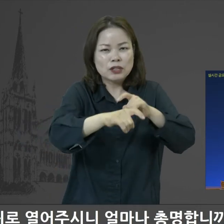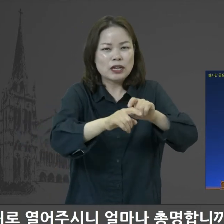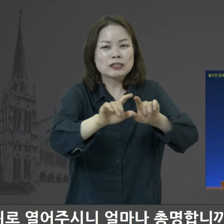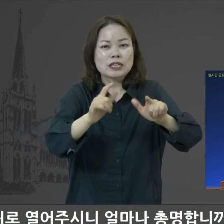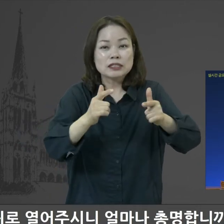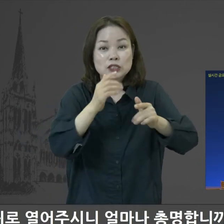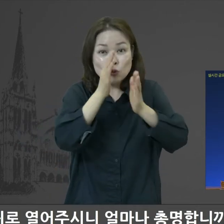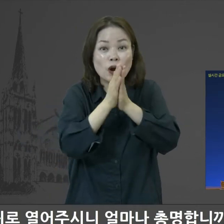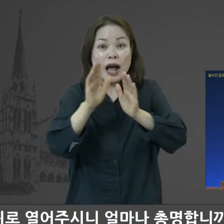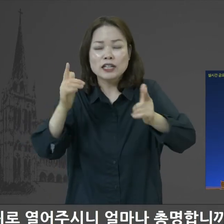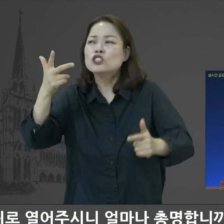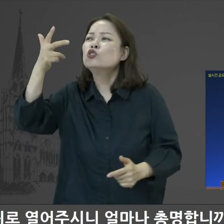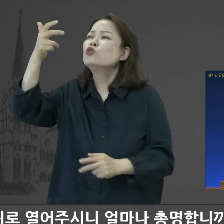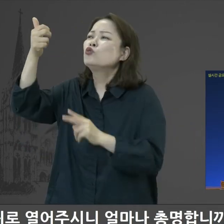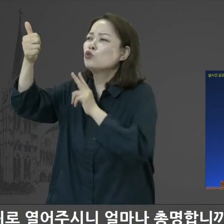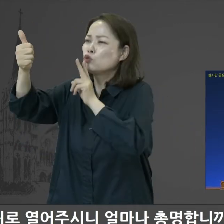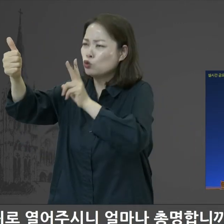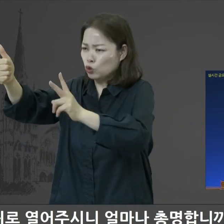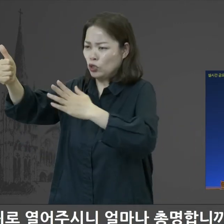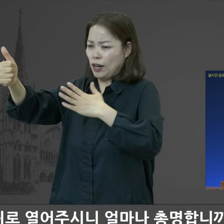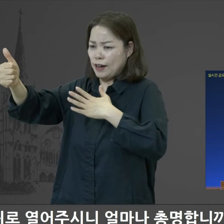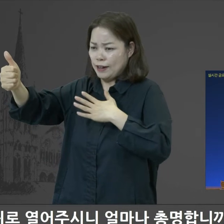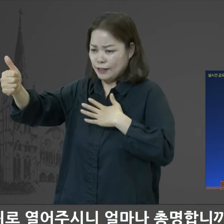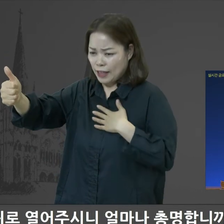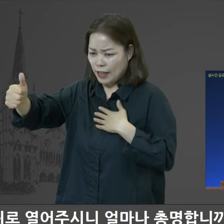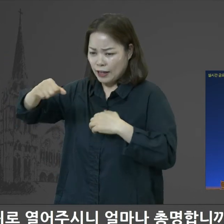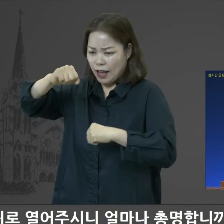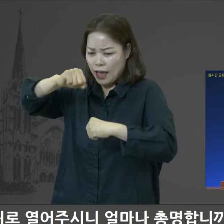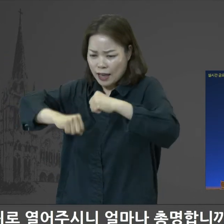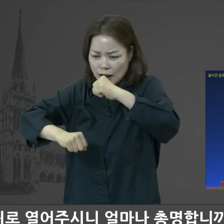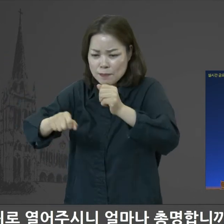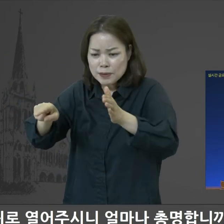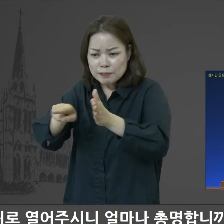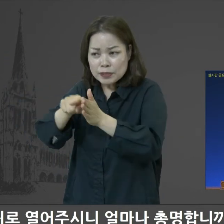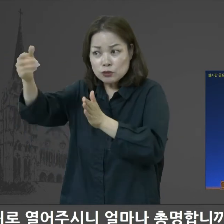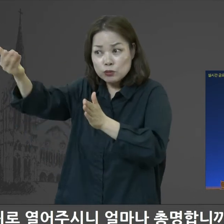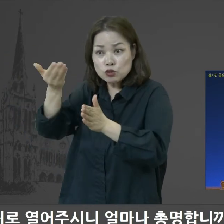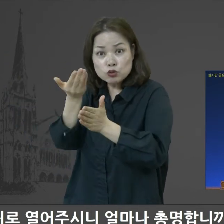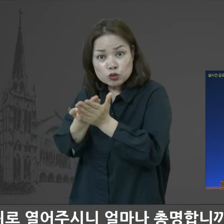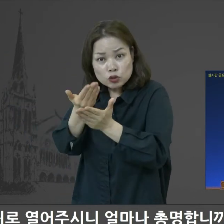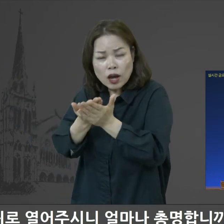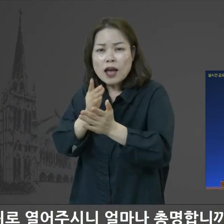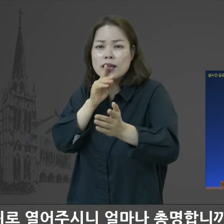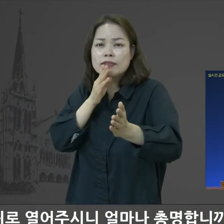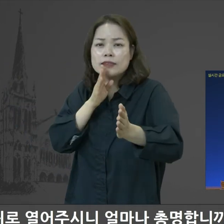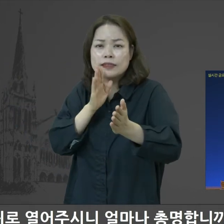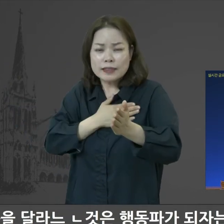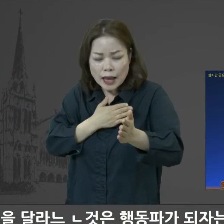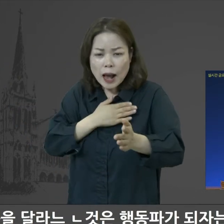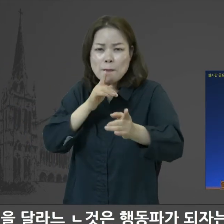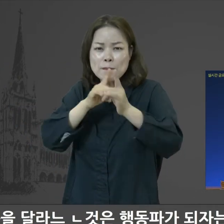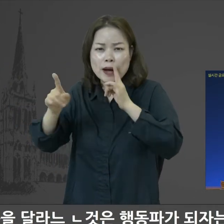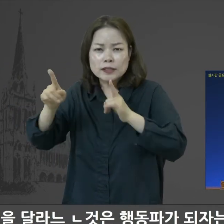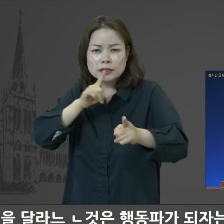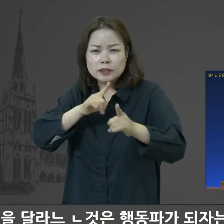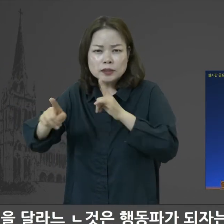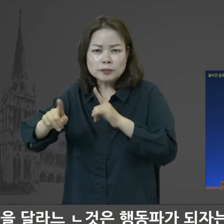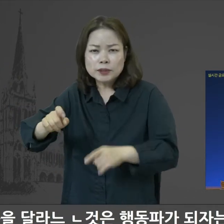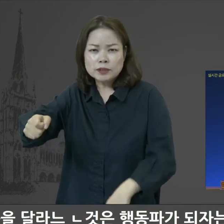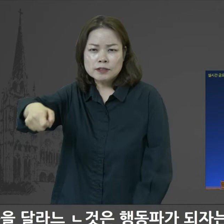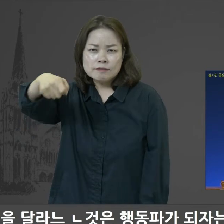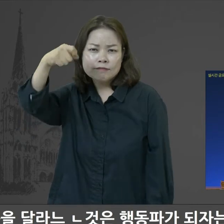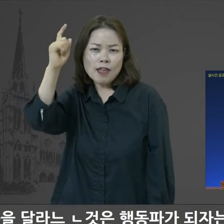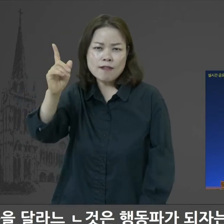겁니다. 주여, 나에게 행함이 있는 믿음을 주시옵소서, 이 말은 내가 말씀을 듣는 탁월한 사람이